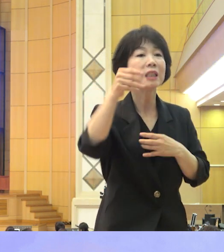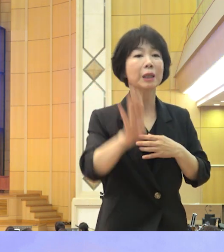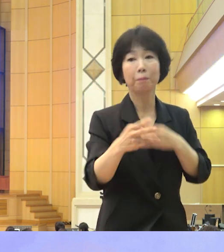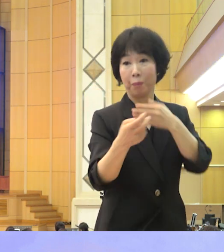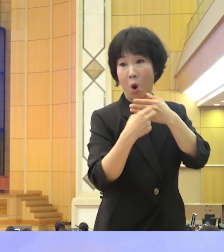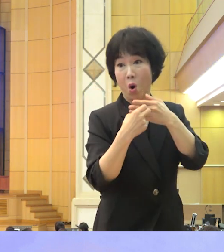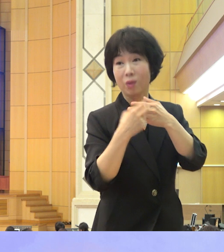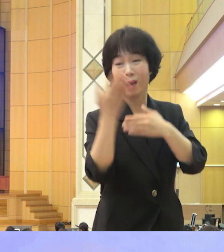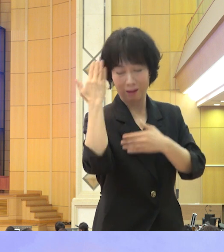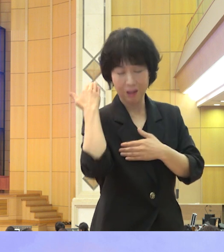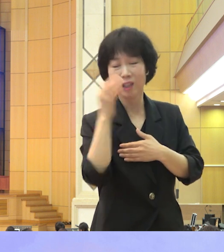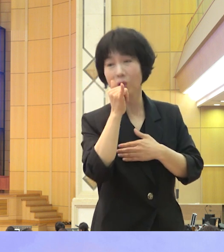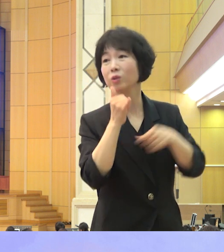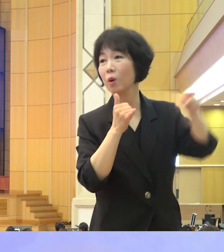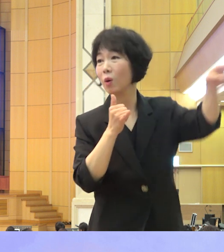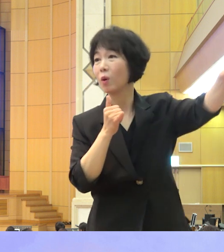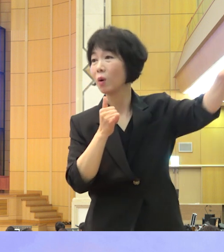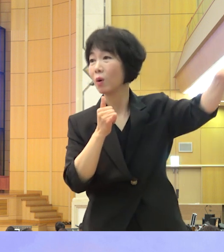동부시립병원이라는 게 있습니다.